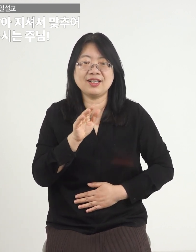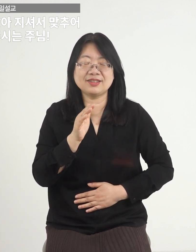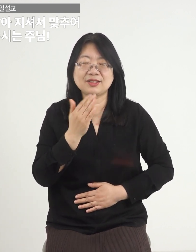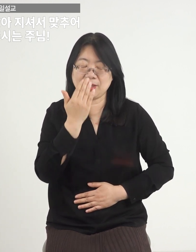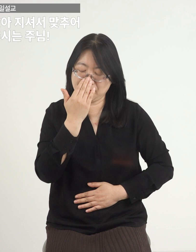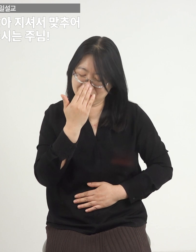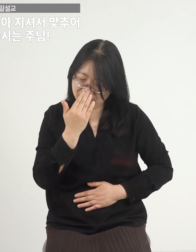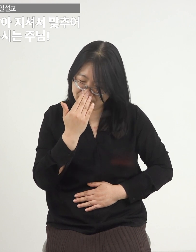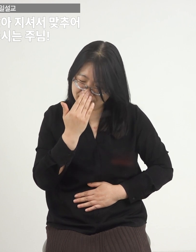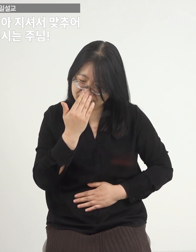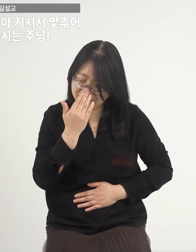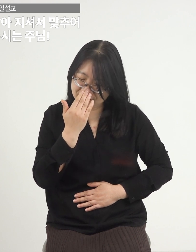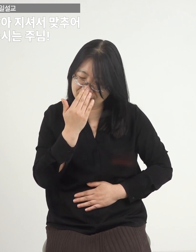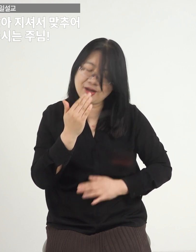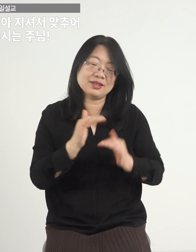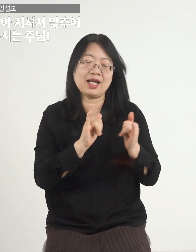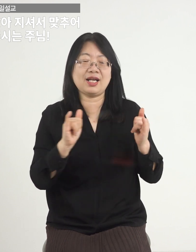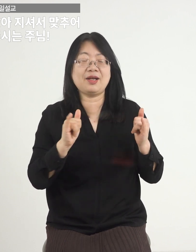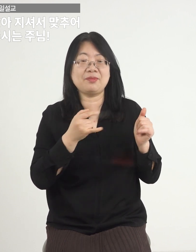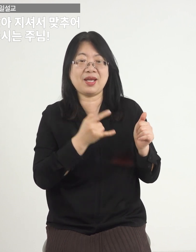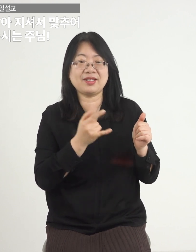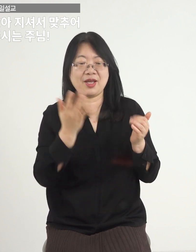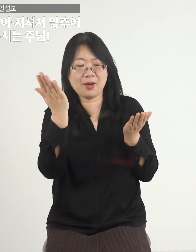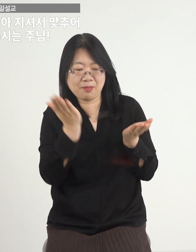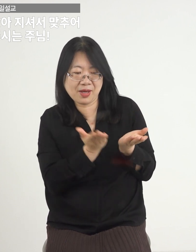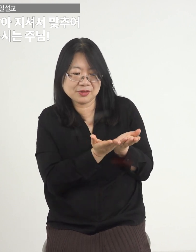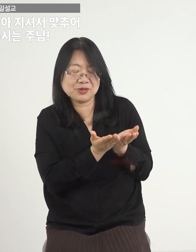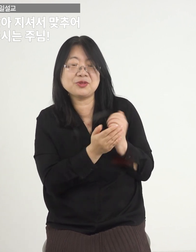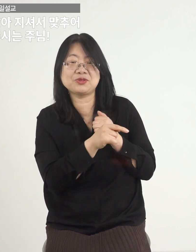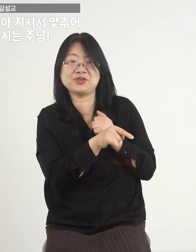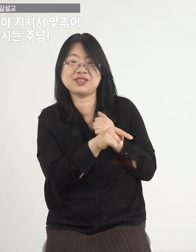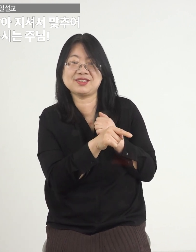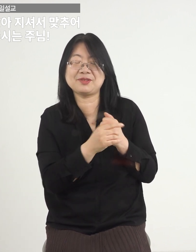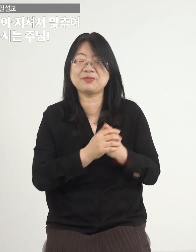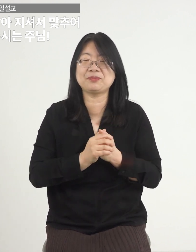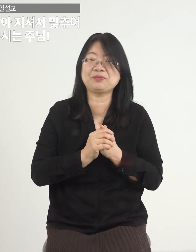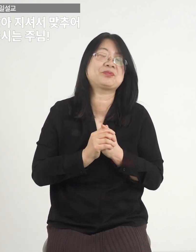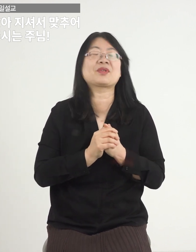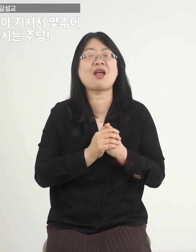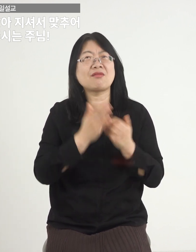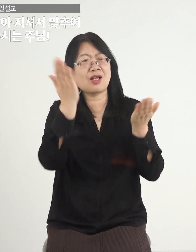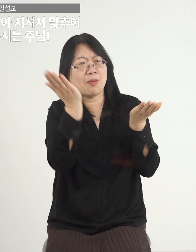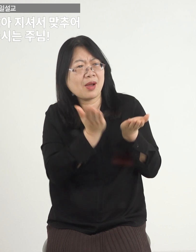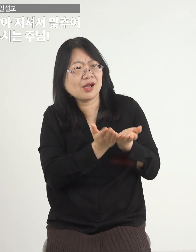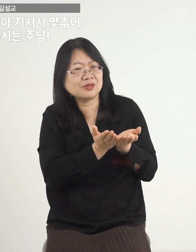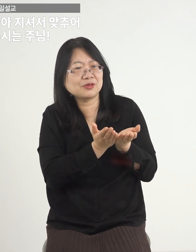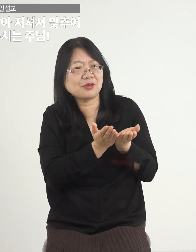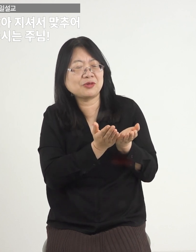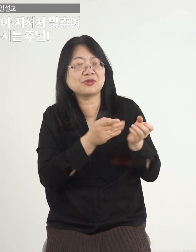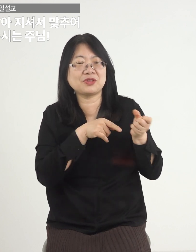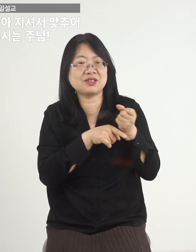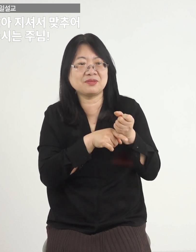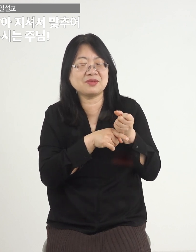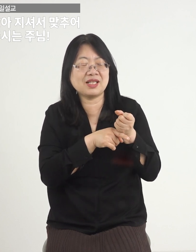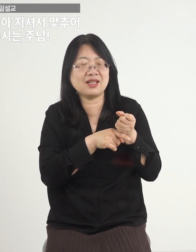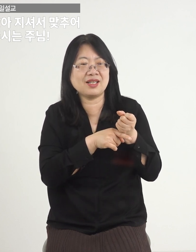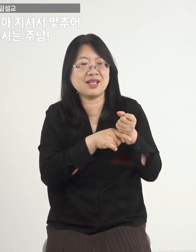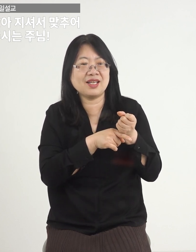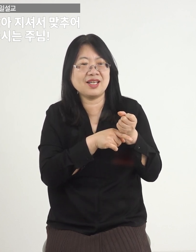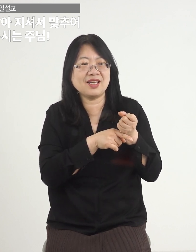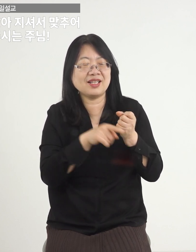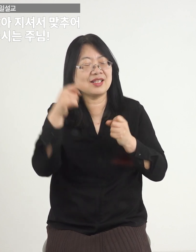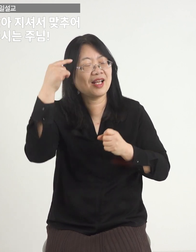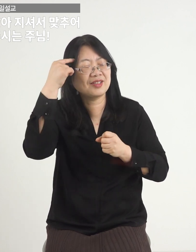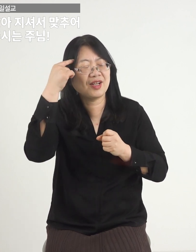낮아지셔서 맞추어 주심. 그래서 이 맞추어 주다는 개념을 어느 신학자가 얘기했나 봤더니